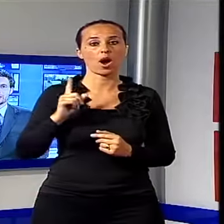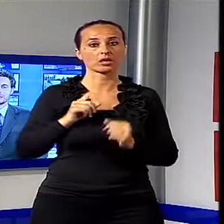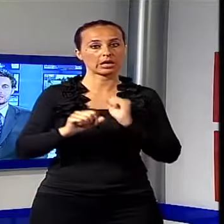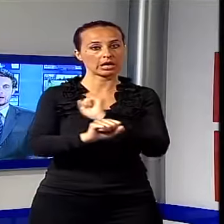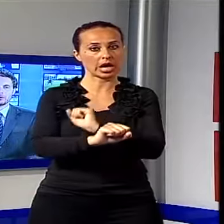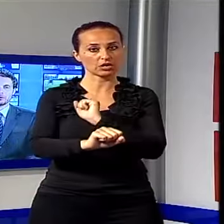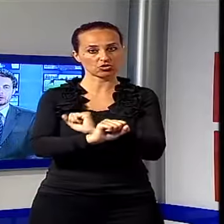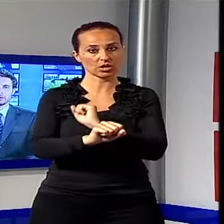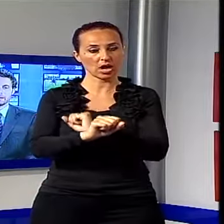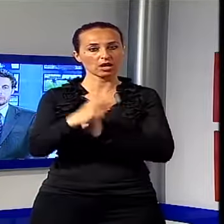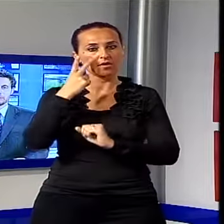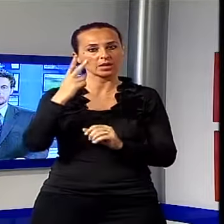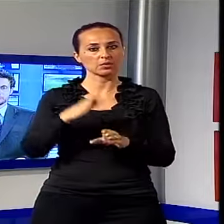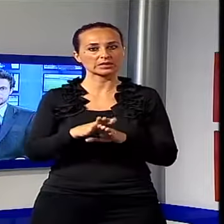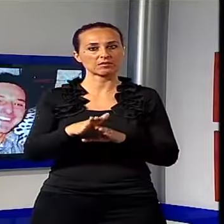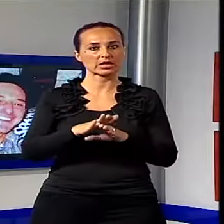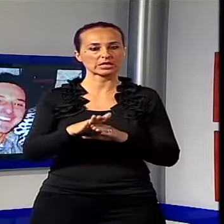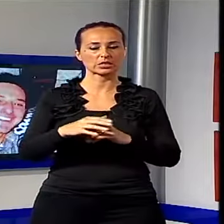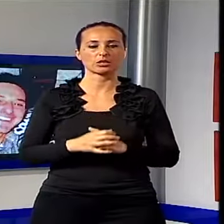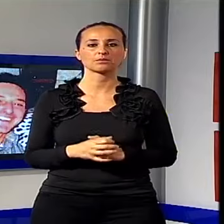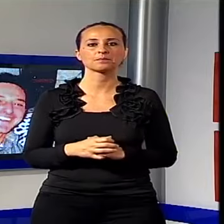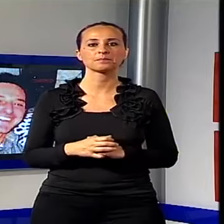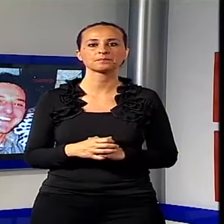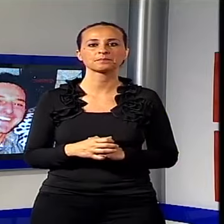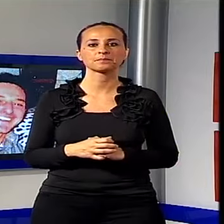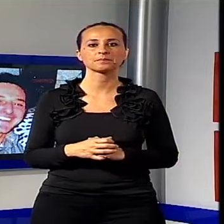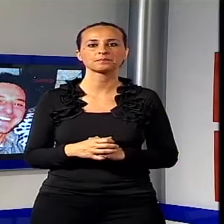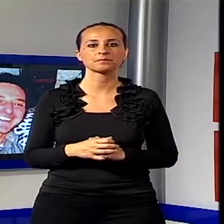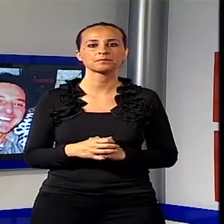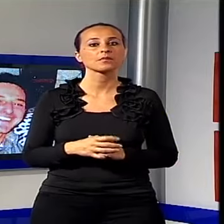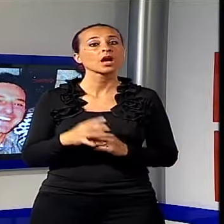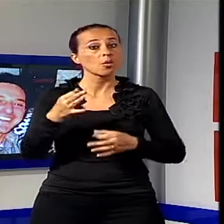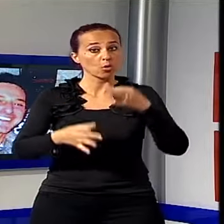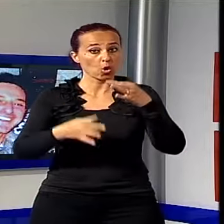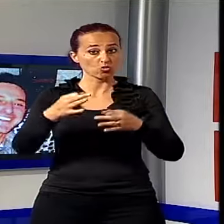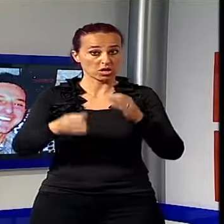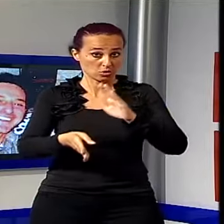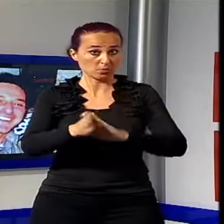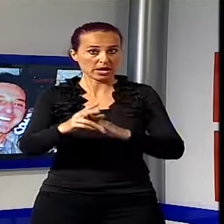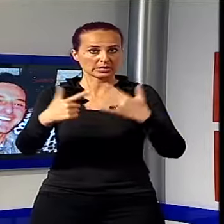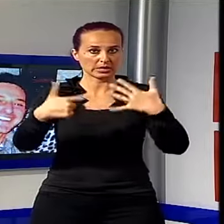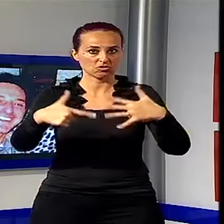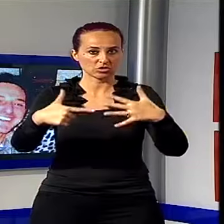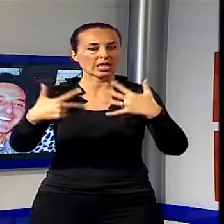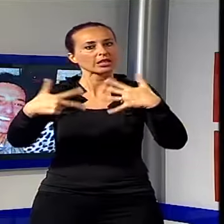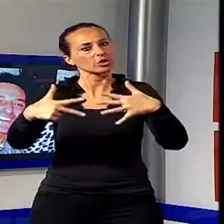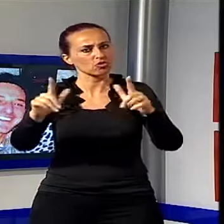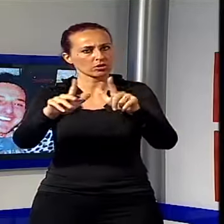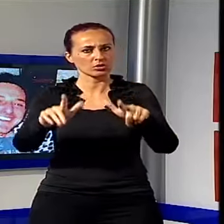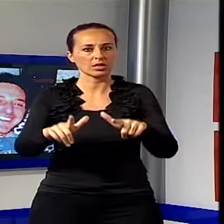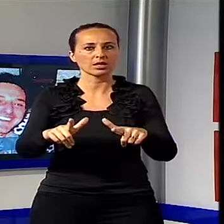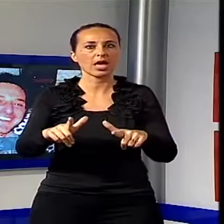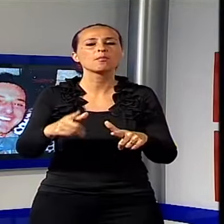Sentiamo Roy Lepore. Al processo che prenderà il via il 17 e 18 settembre prossimi a Grasse in Francia,